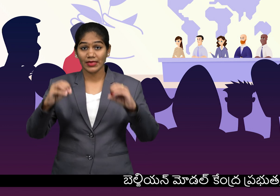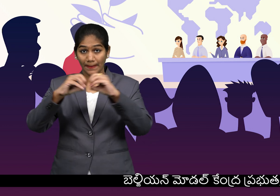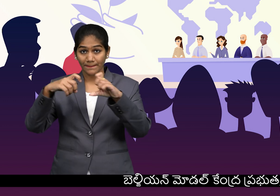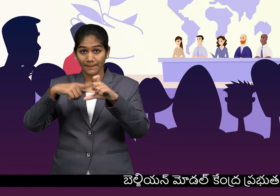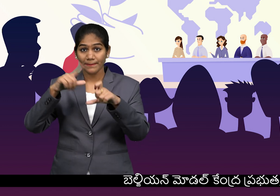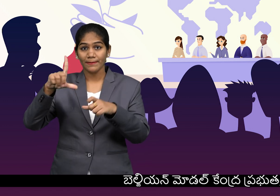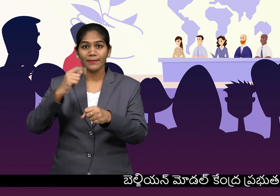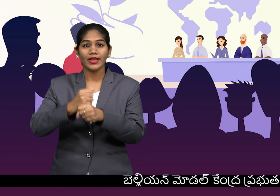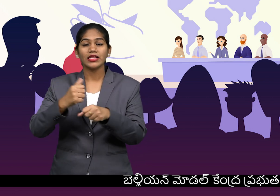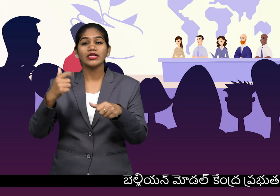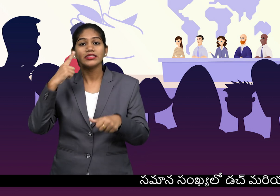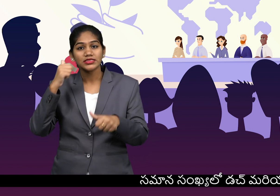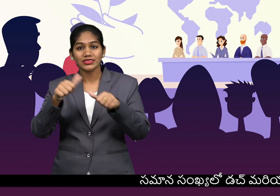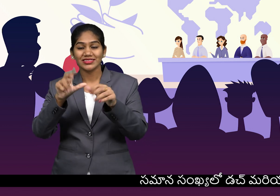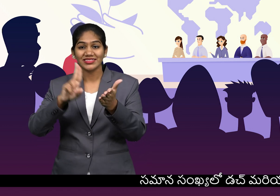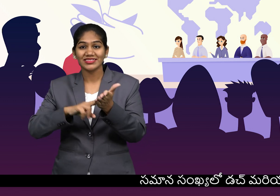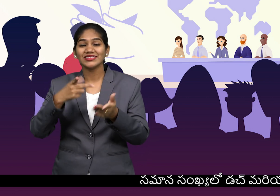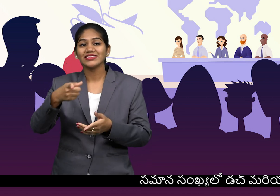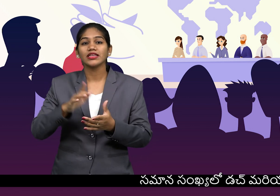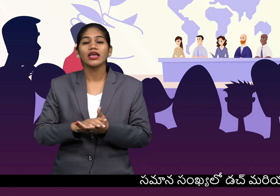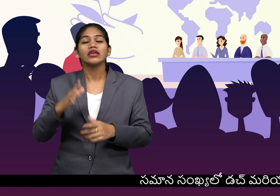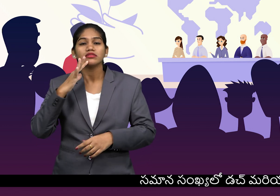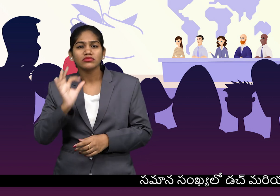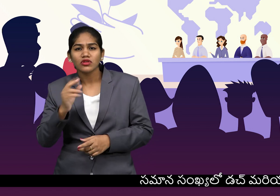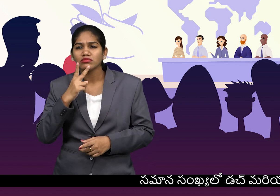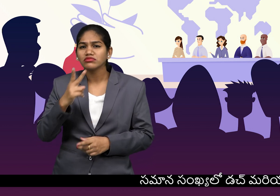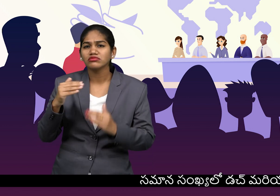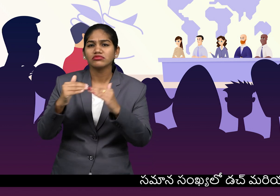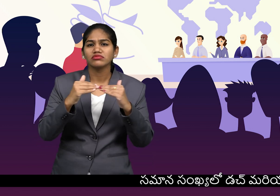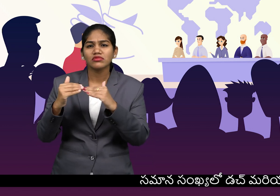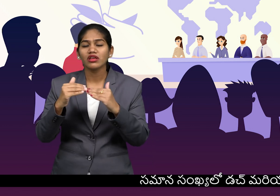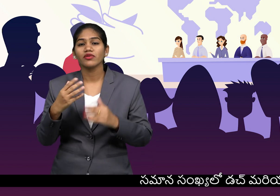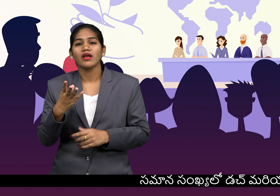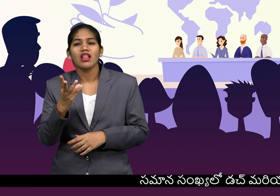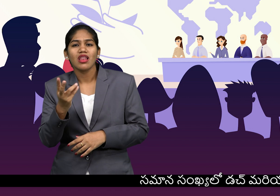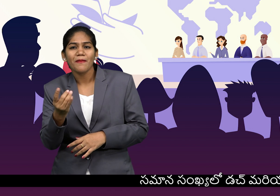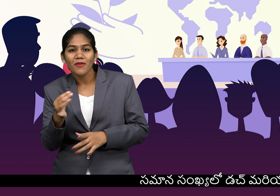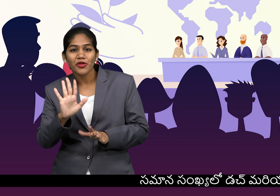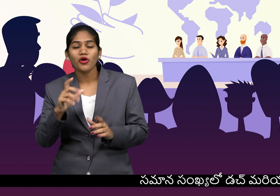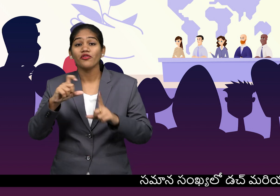బెల్జియం మోడల్ కేంద్ర ప్రభుత్వంలో సమాన సంఖ్యలో డచ్ మరియు